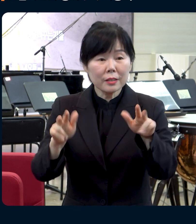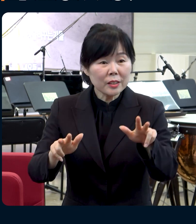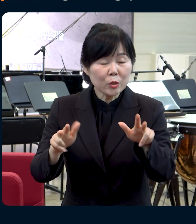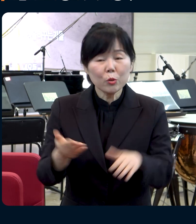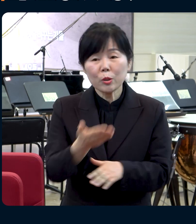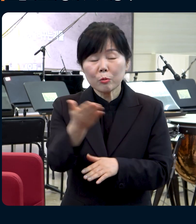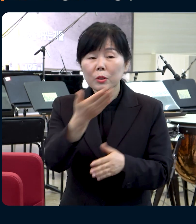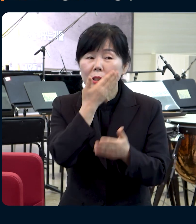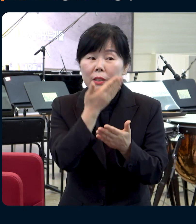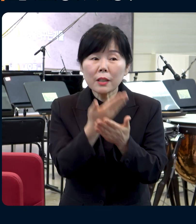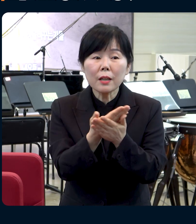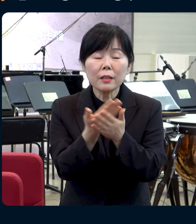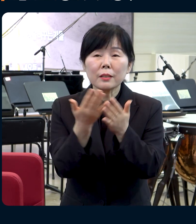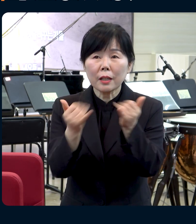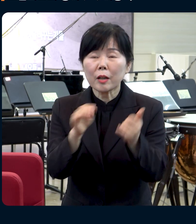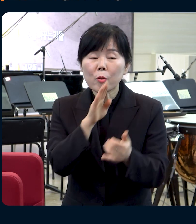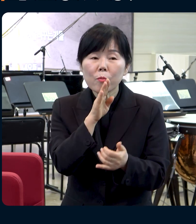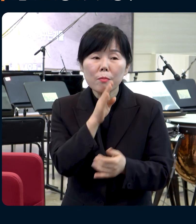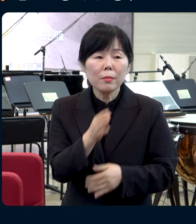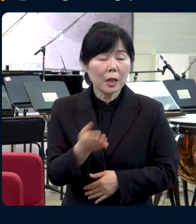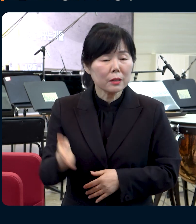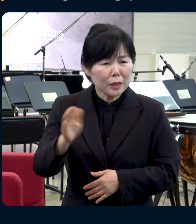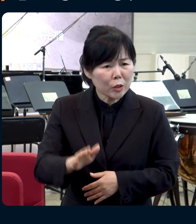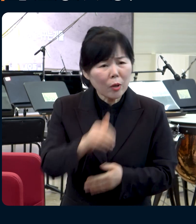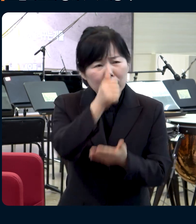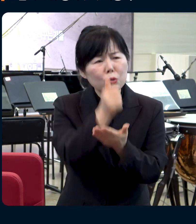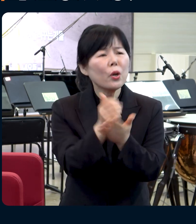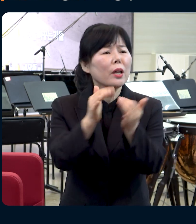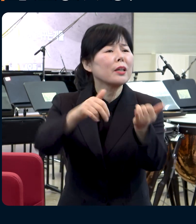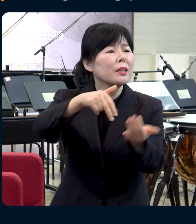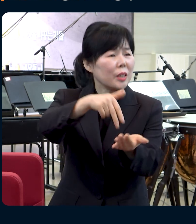귀하지만 사실은 우리는 전부 다 죄인입니다. 우리는